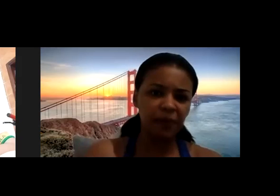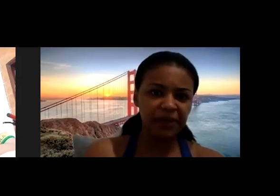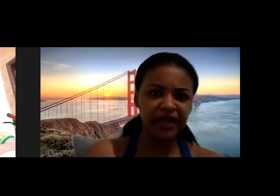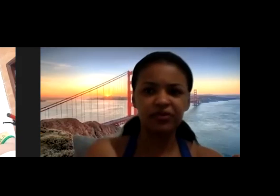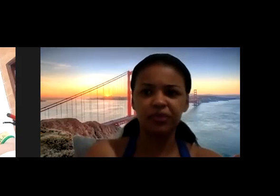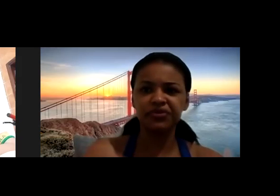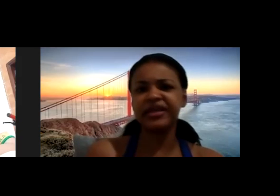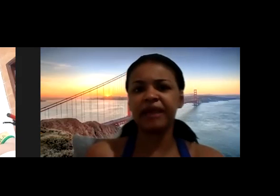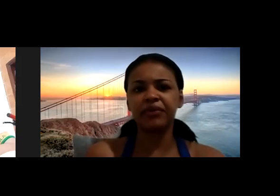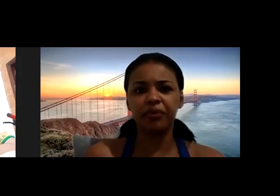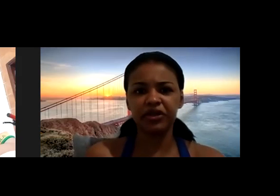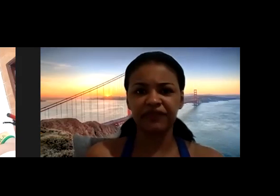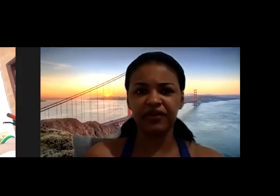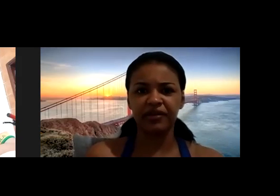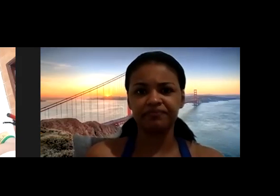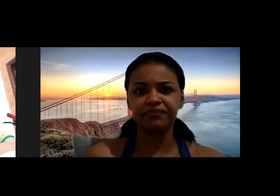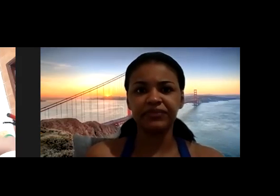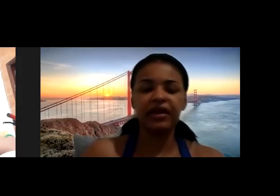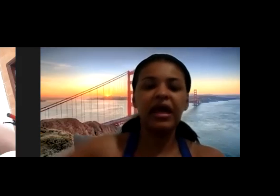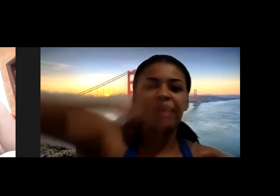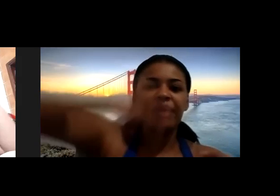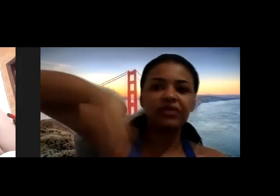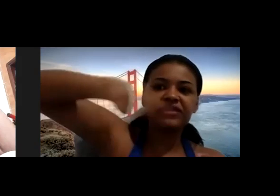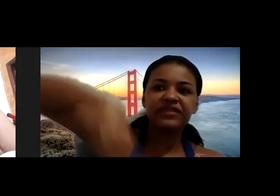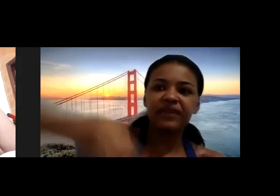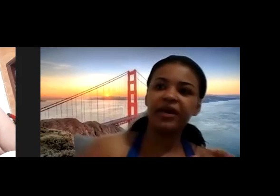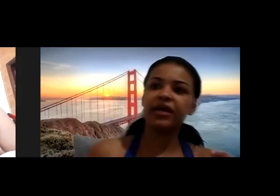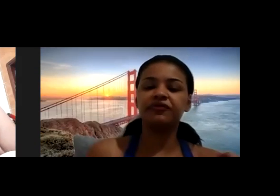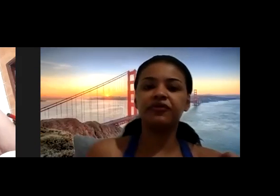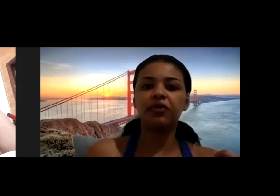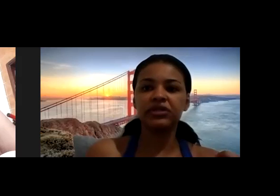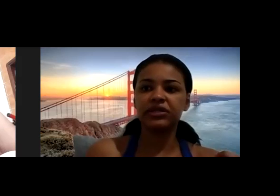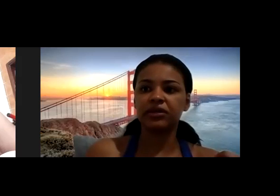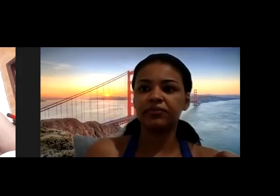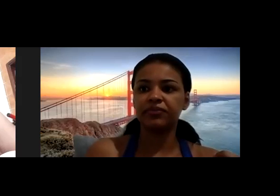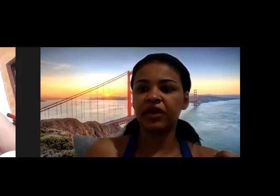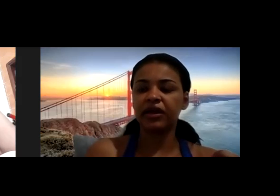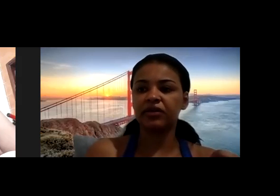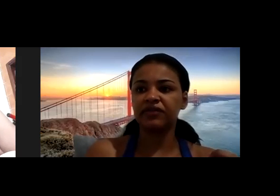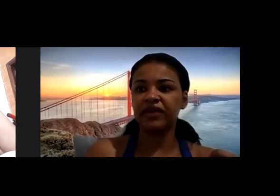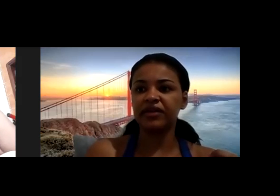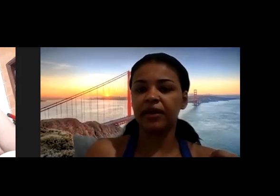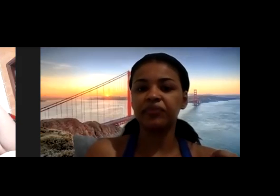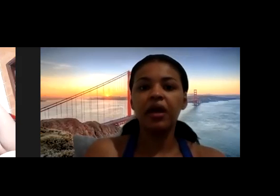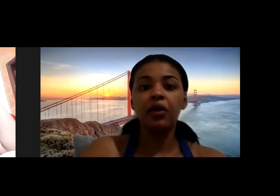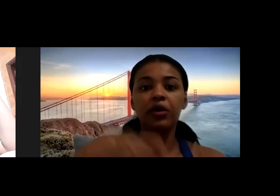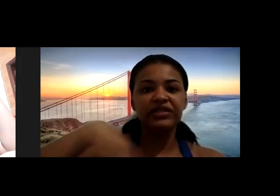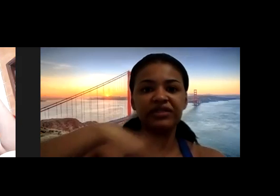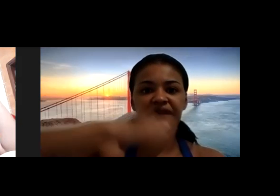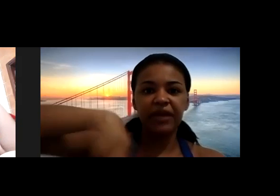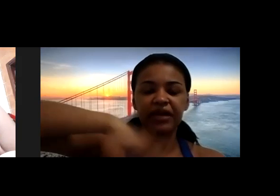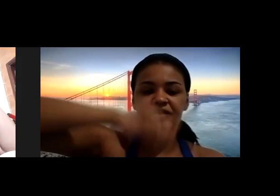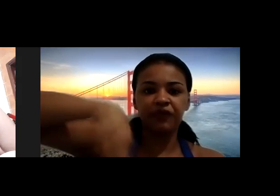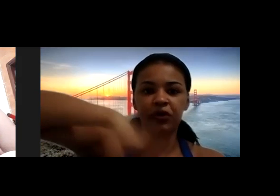só água como pó preto como se fosse água com pó de café né mas quando você vai empregando força a Cláudia não vai entrar